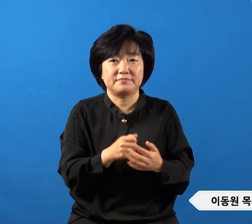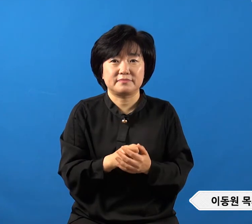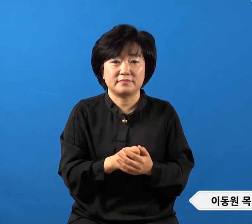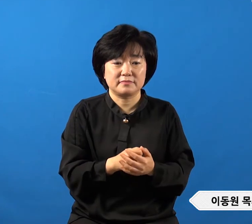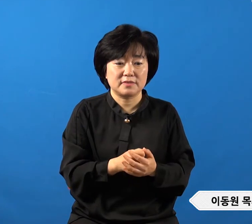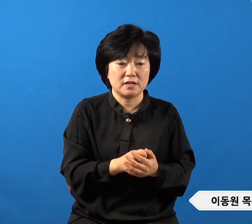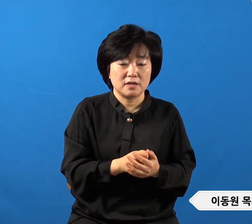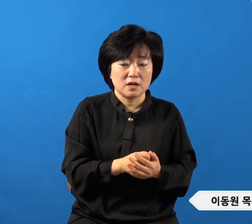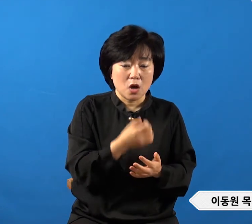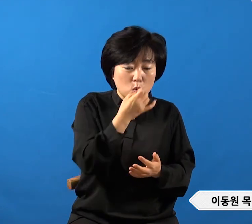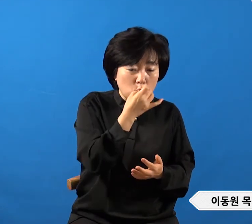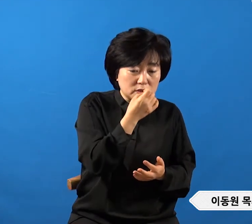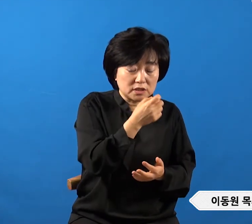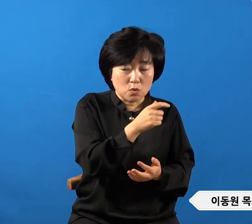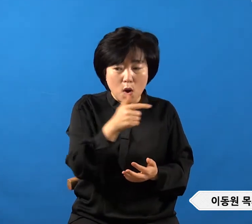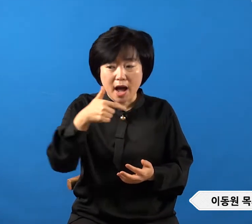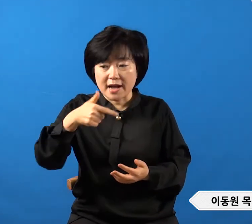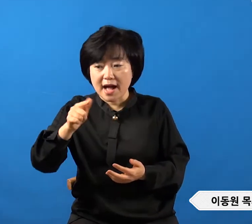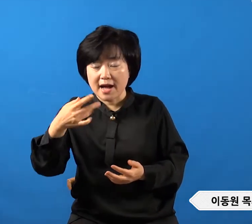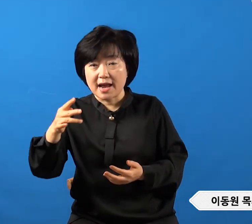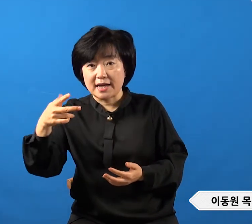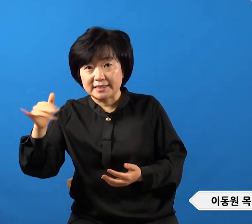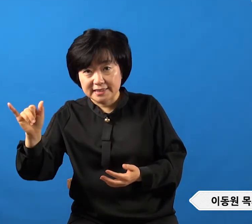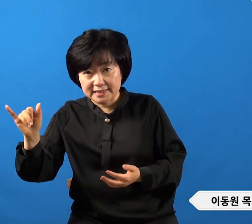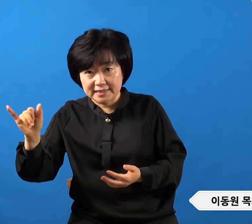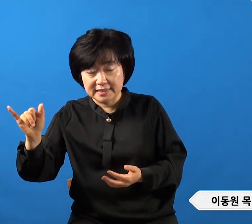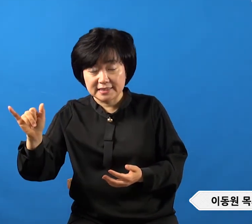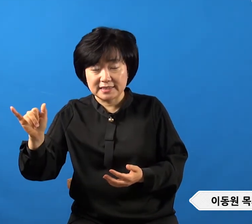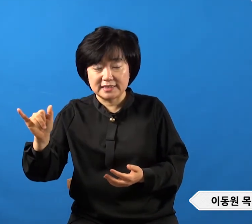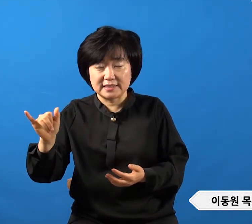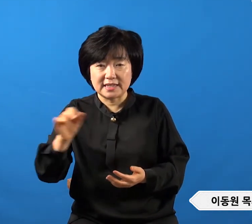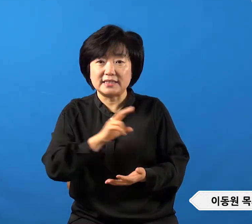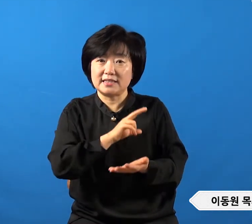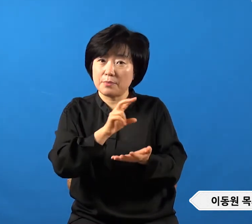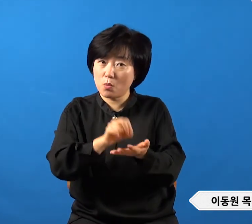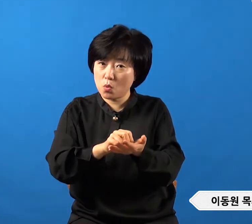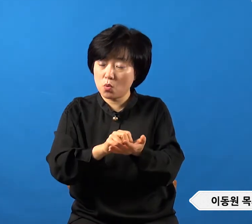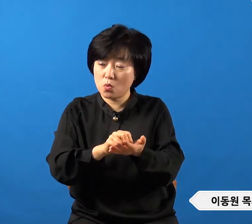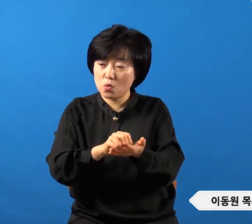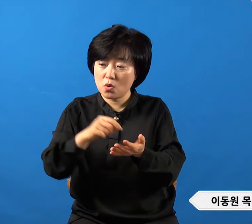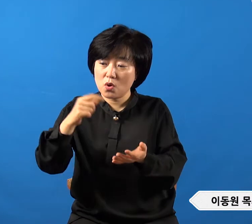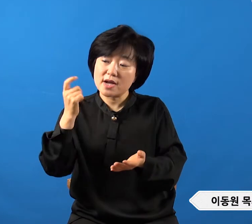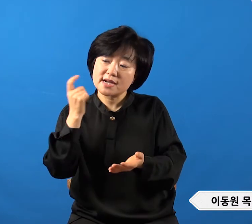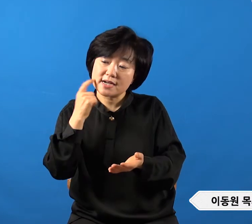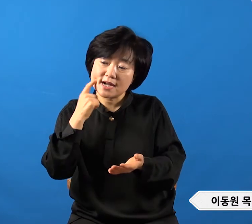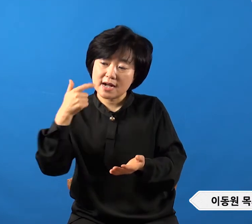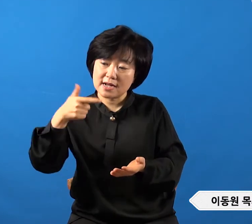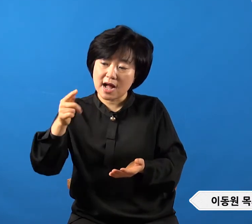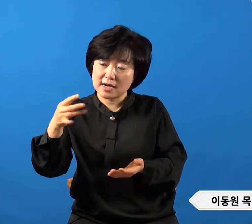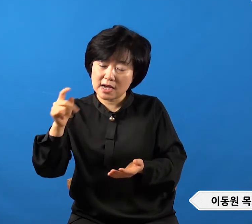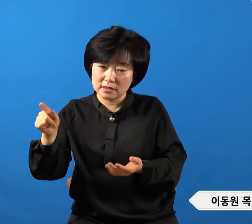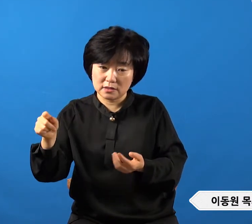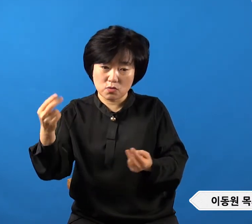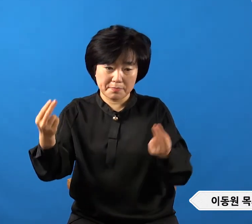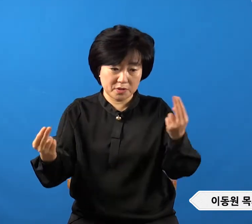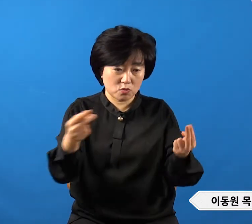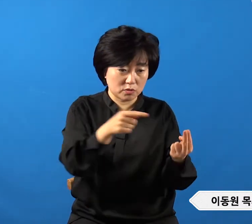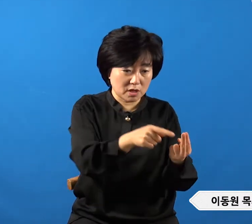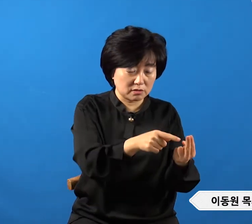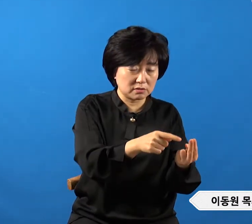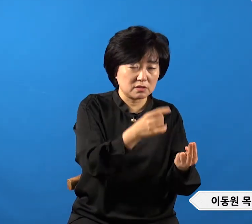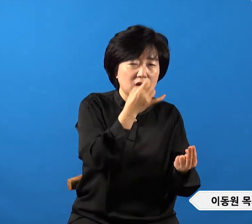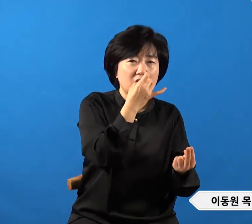이렇게 부릅니다마는 이 가라지와 대조가 되는 이 곡식의 극적인